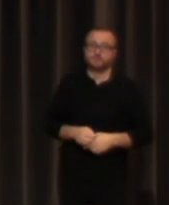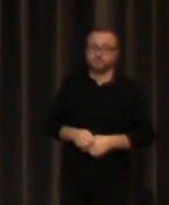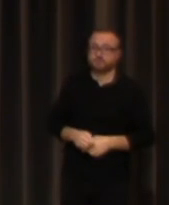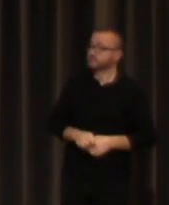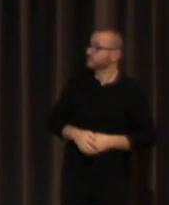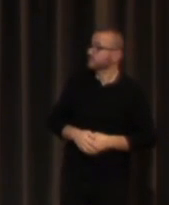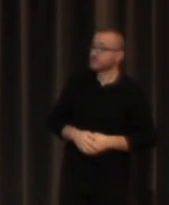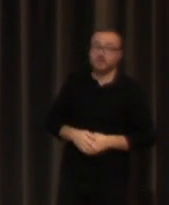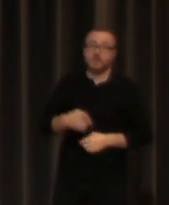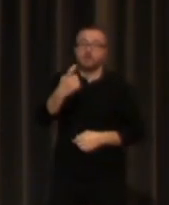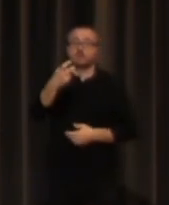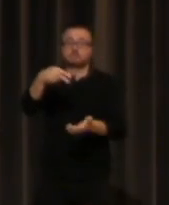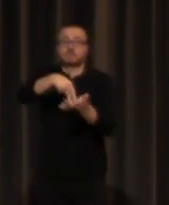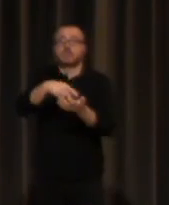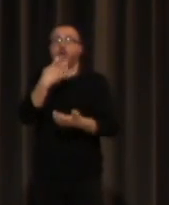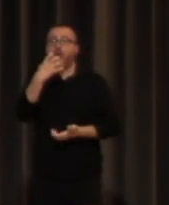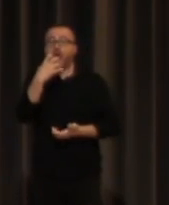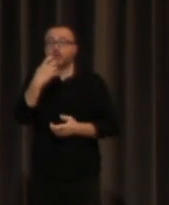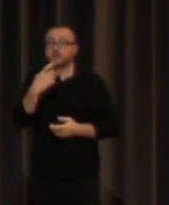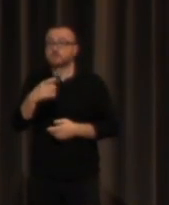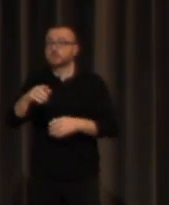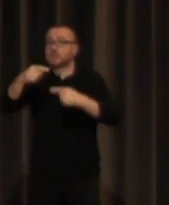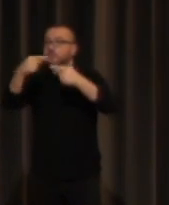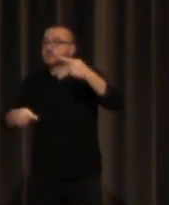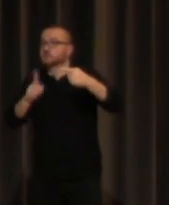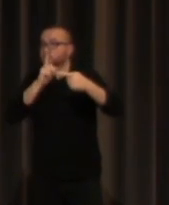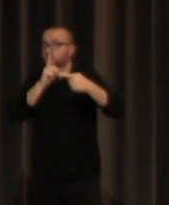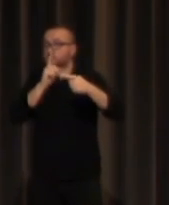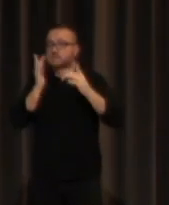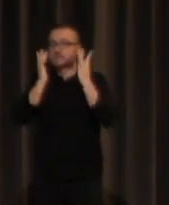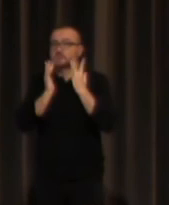Sí, una mica de, sí, perquè una no mica vaig... de silenci.